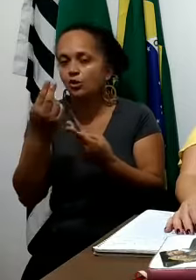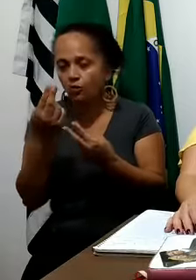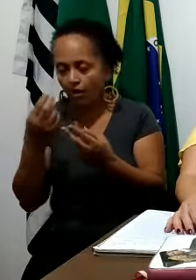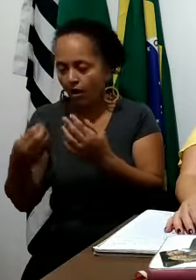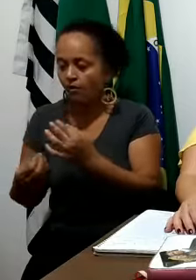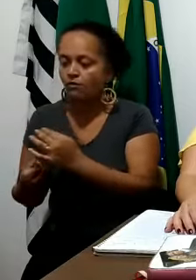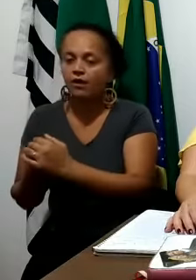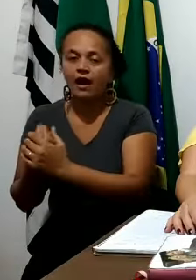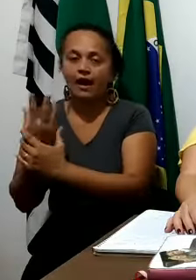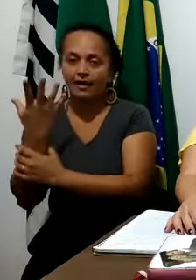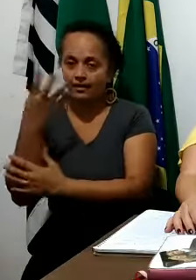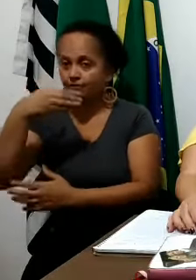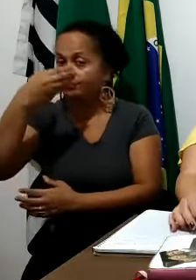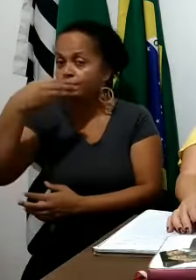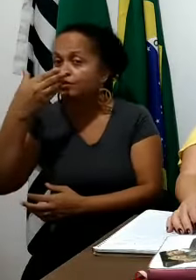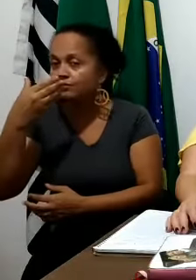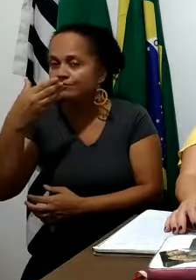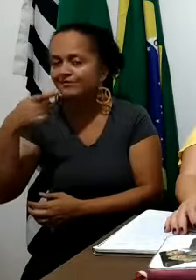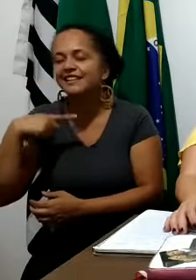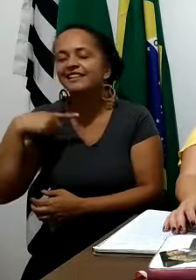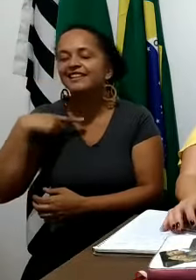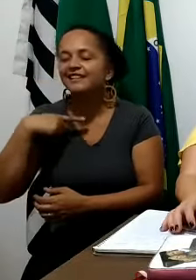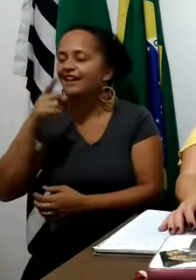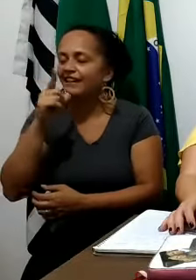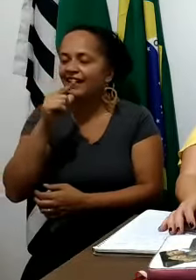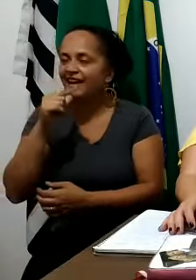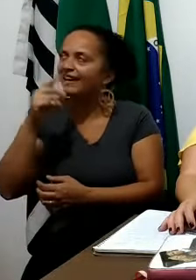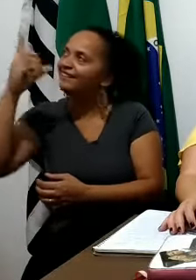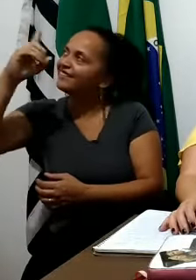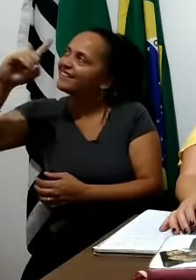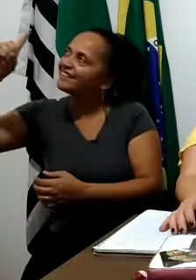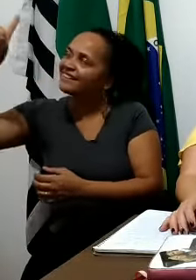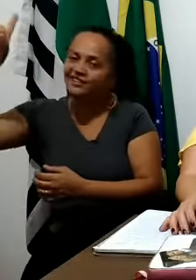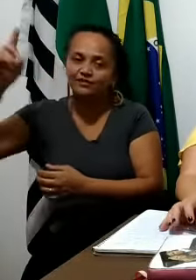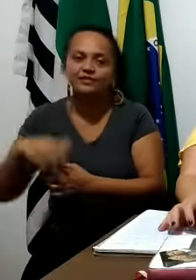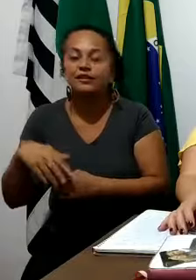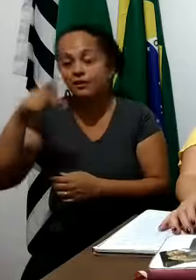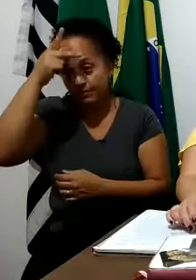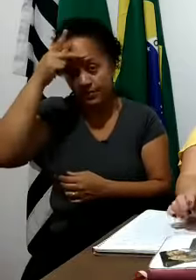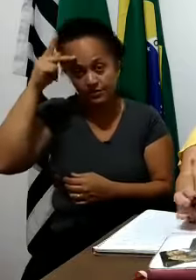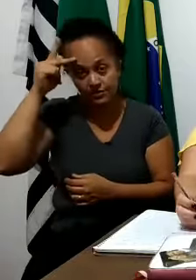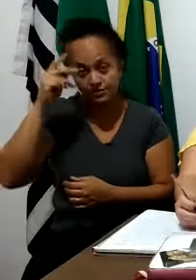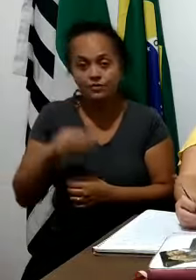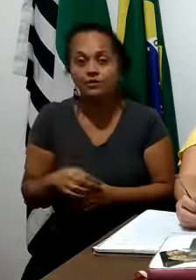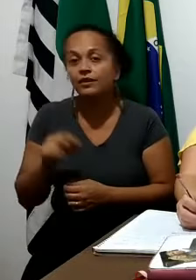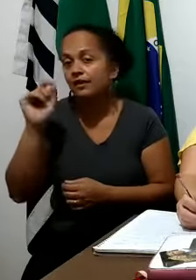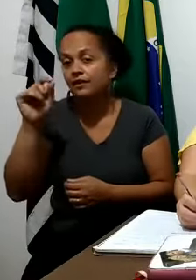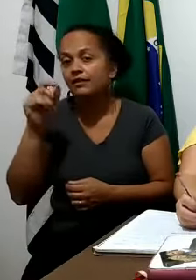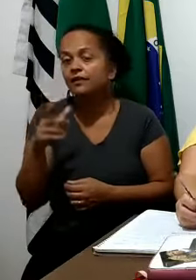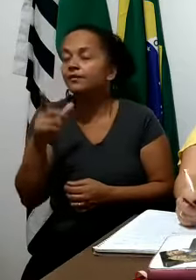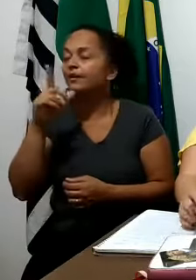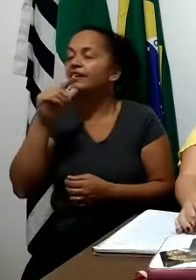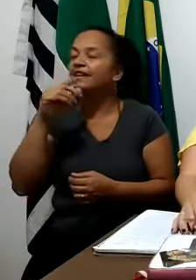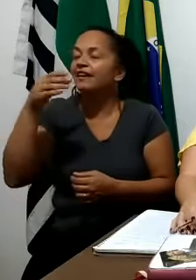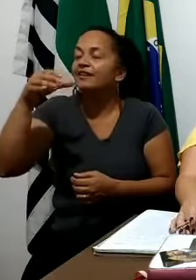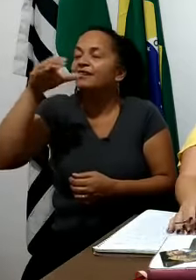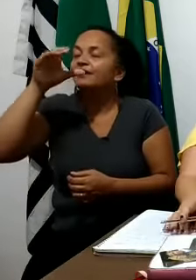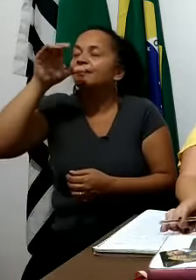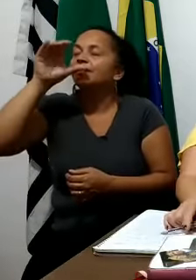João 4,14, né? Quem bebe da água que eu dou nunca mais terá sede. É a água que sacia, né? A água